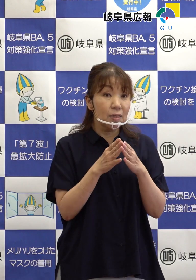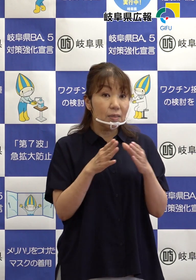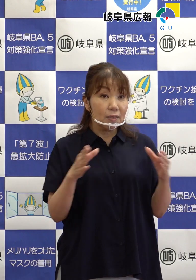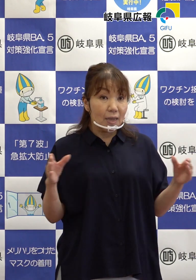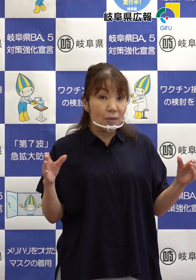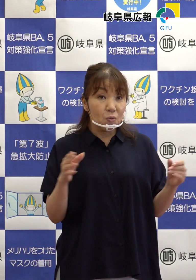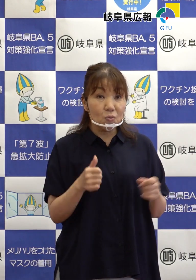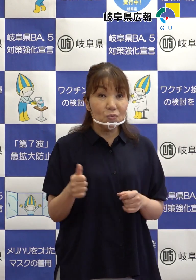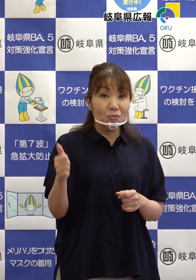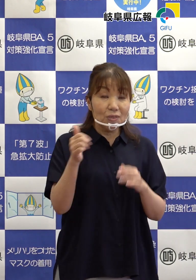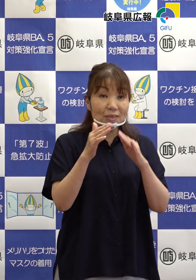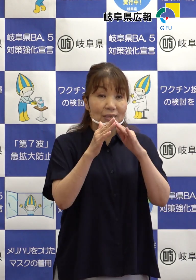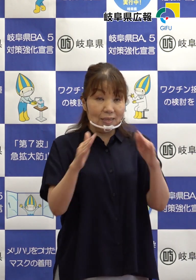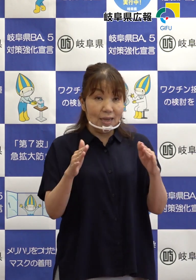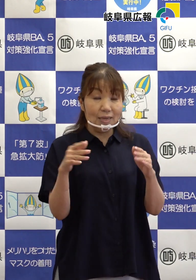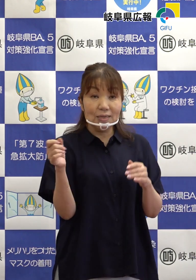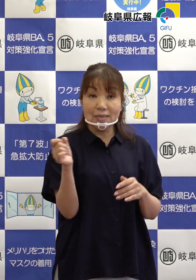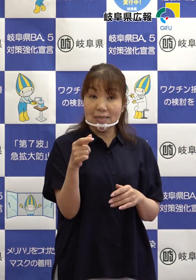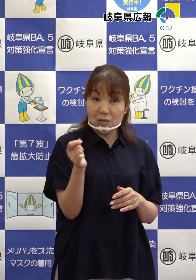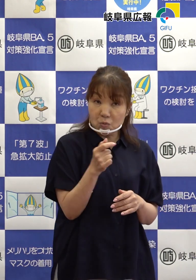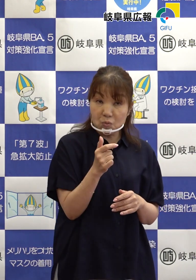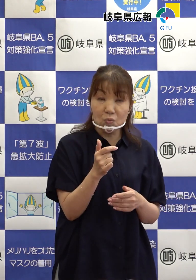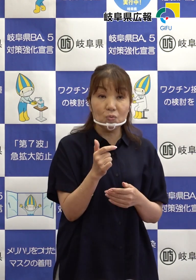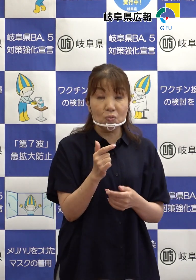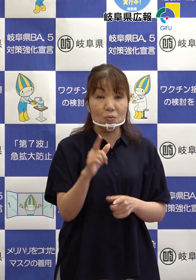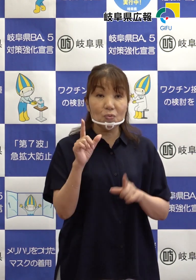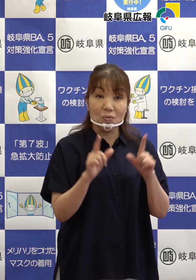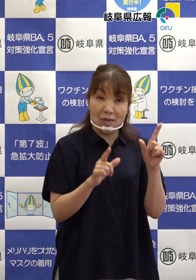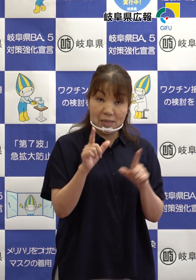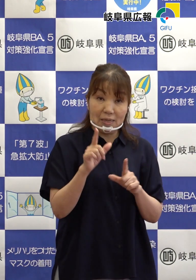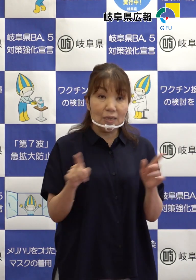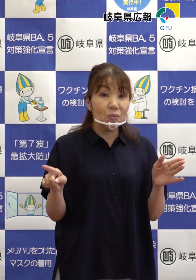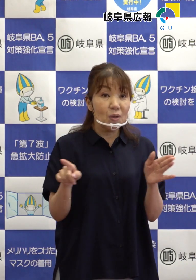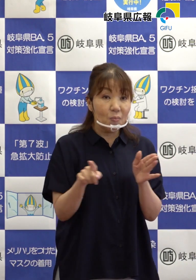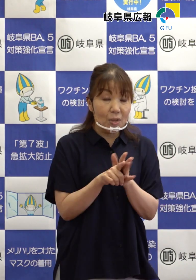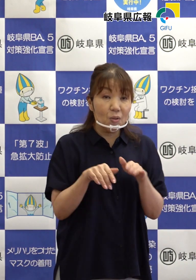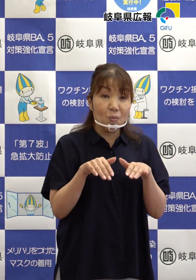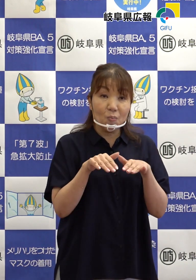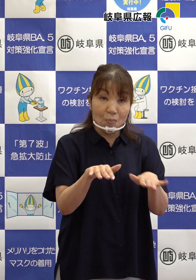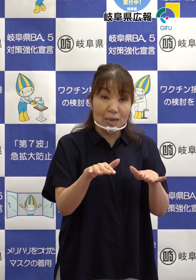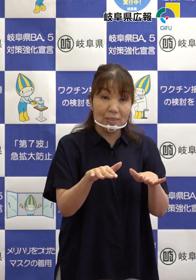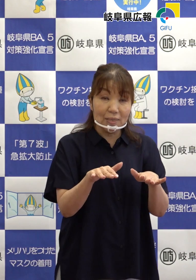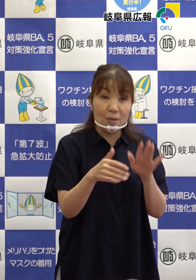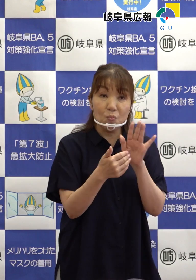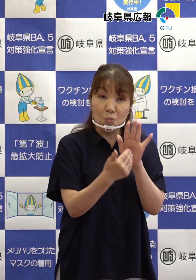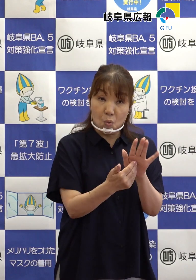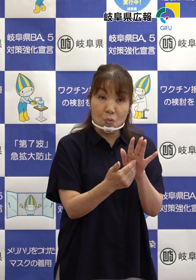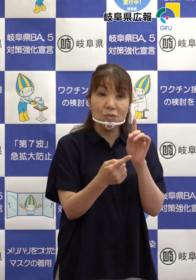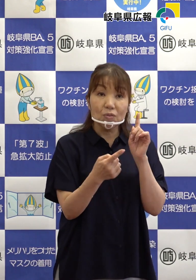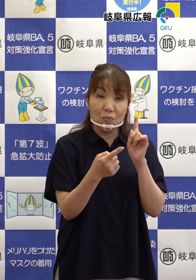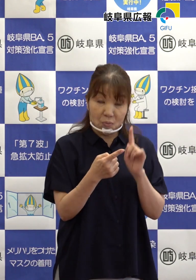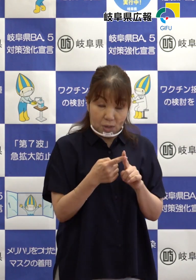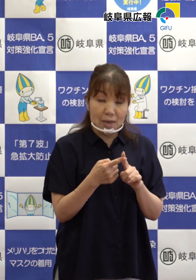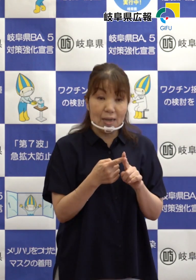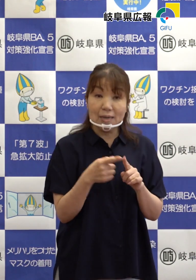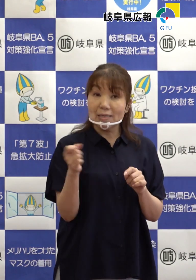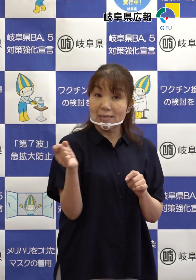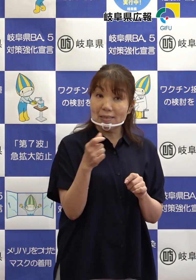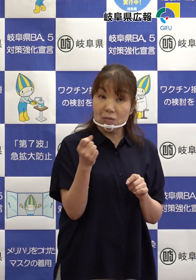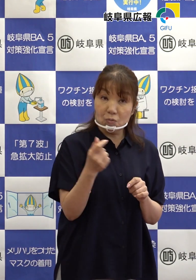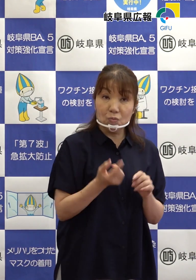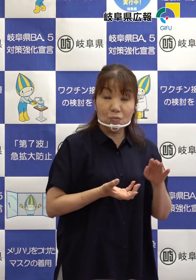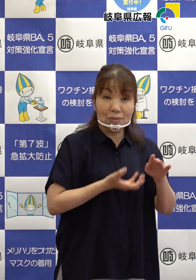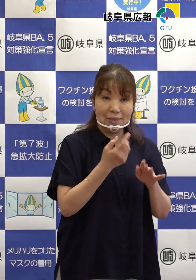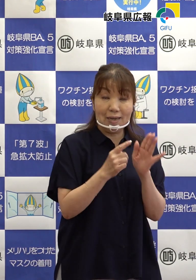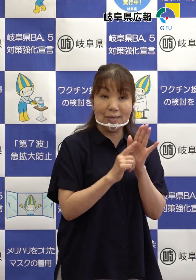緊急県議という形でこれまでのようなまん延防止緊急事態と言う法的なは区民の中